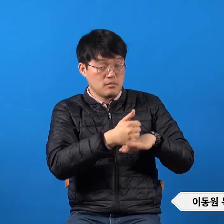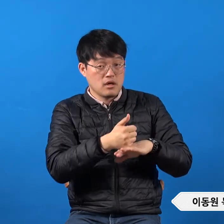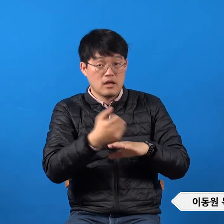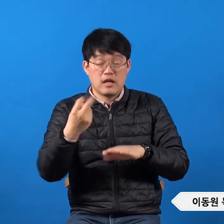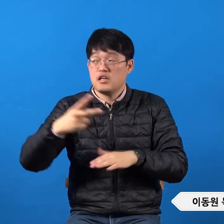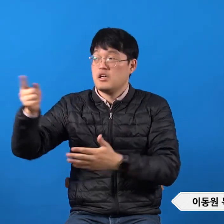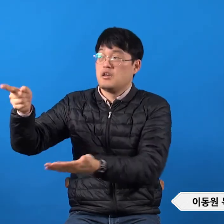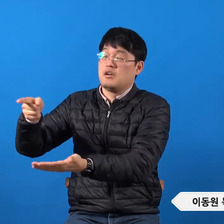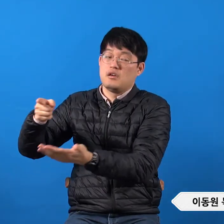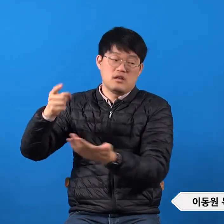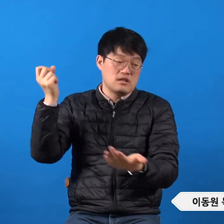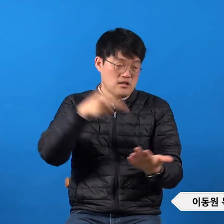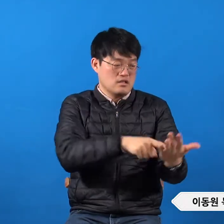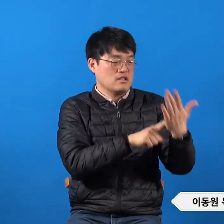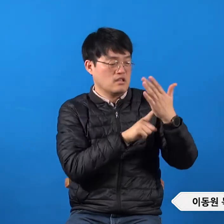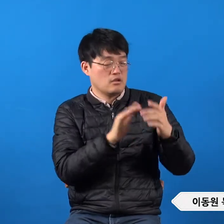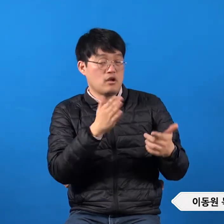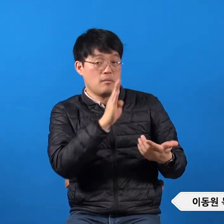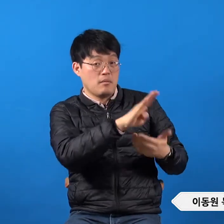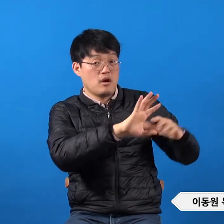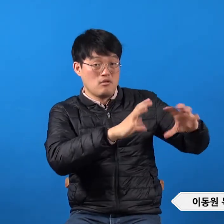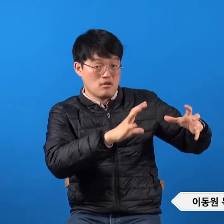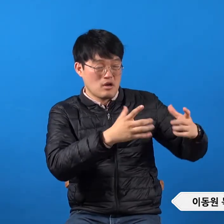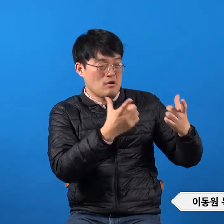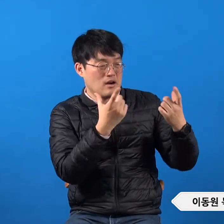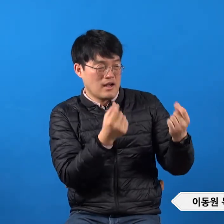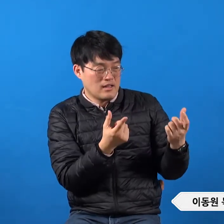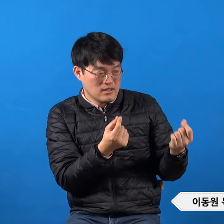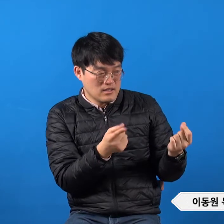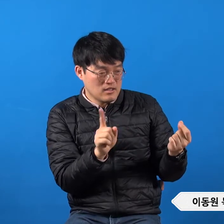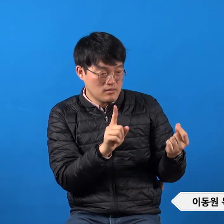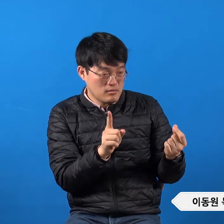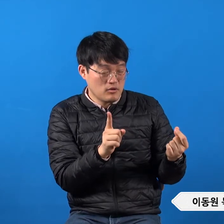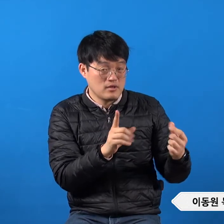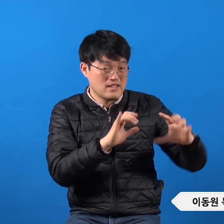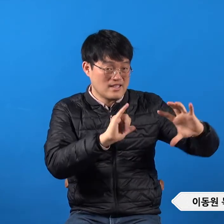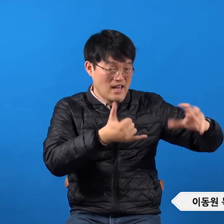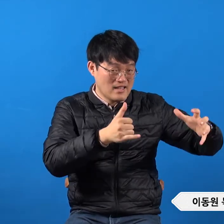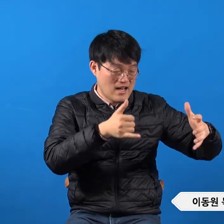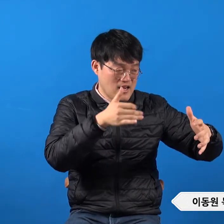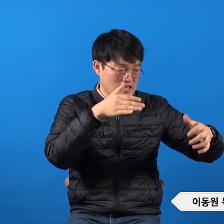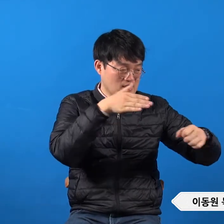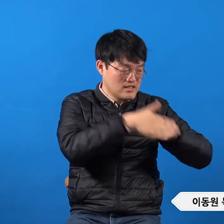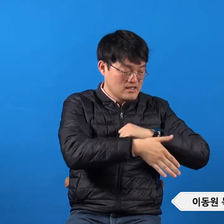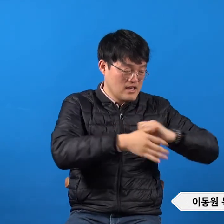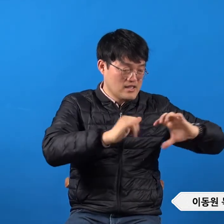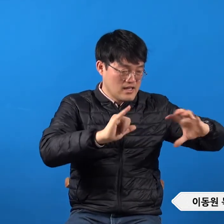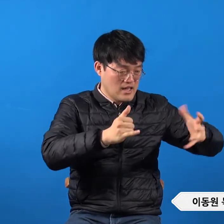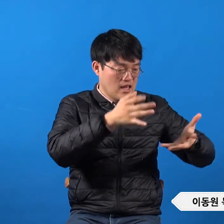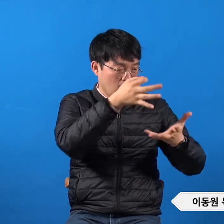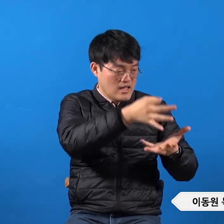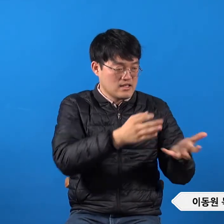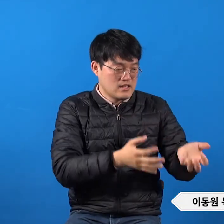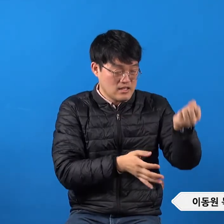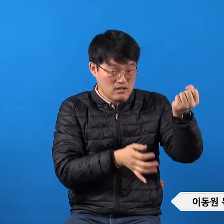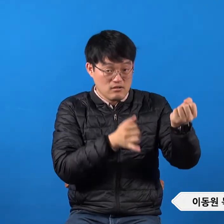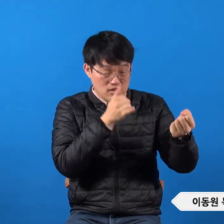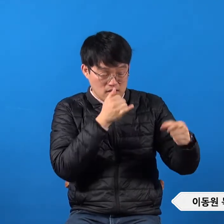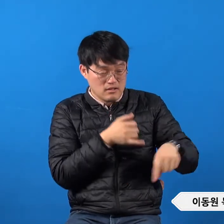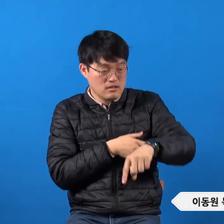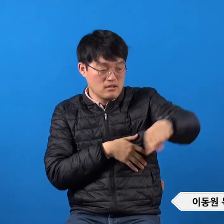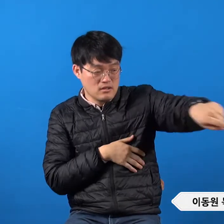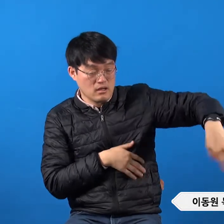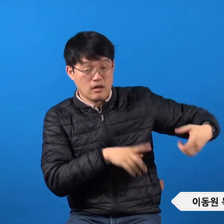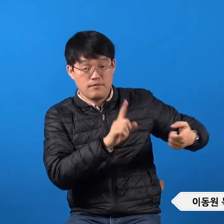마지막에 다시 등장할 바벨론. 바벨론과 똑같은 가치를 바라보고 살고 있는 우리들의